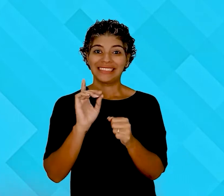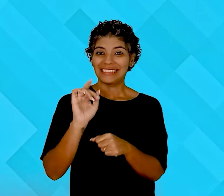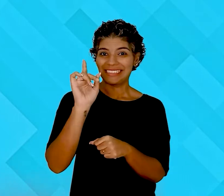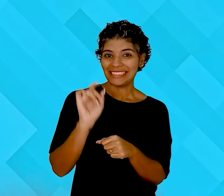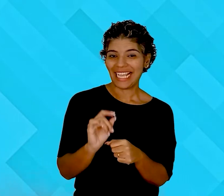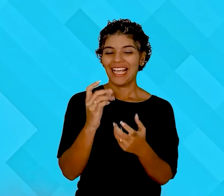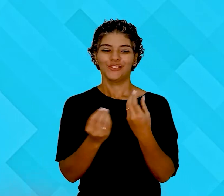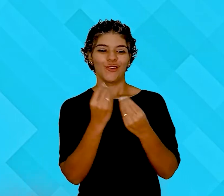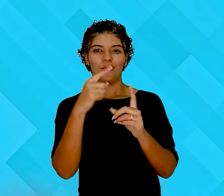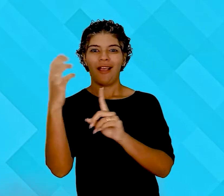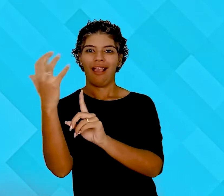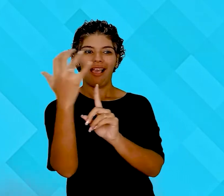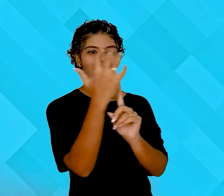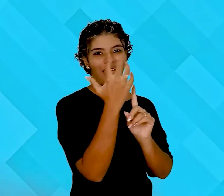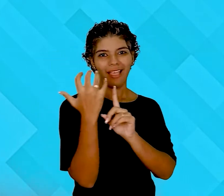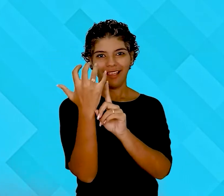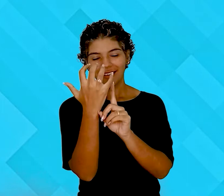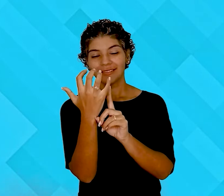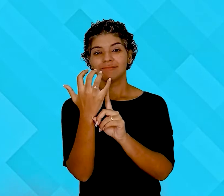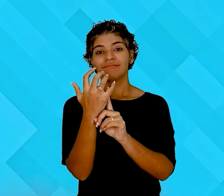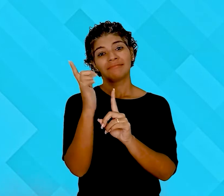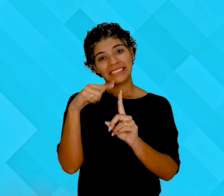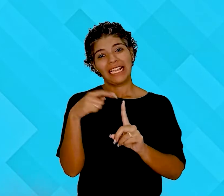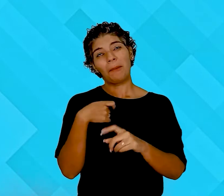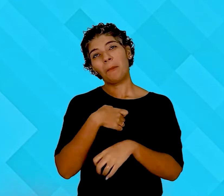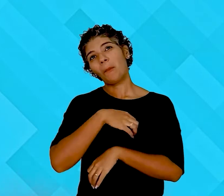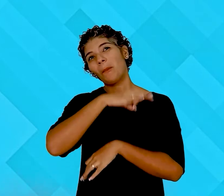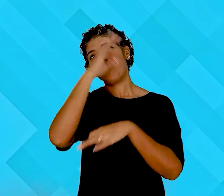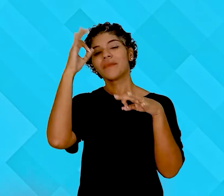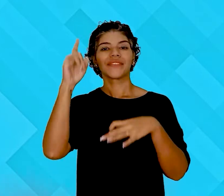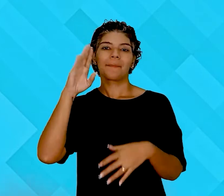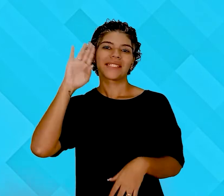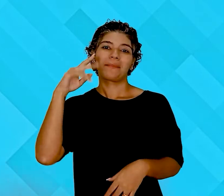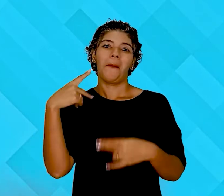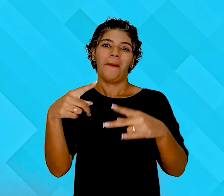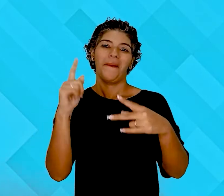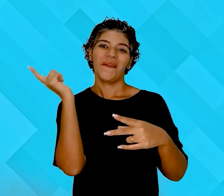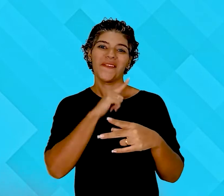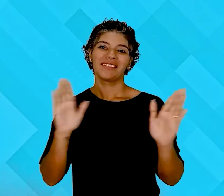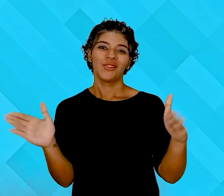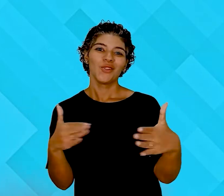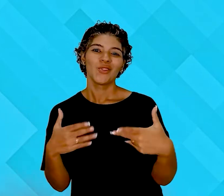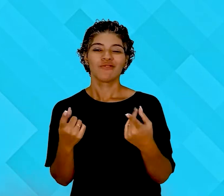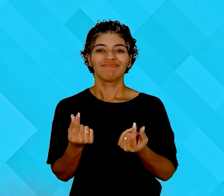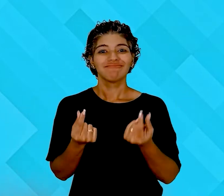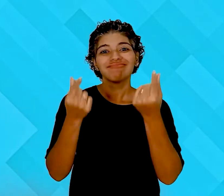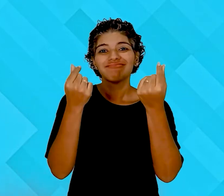para sustentar a nossa existência dentro da plataforma. Os influenciadores são